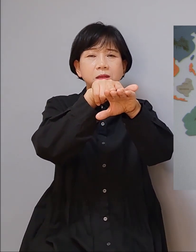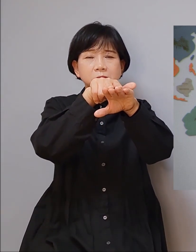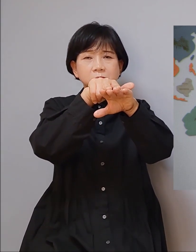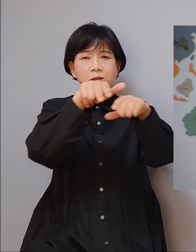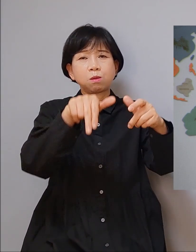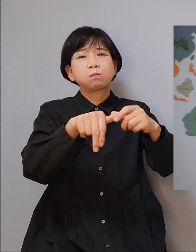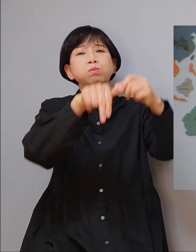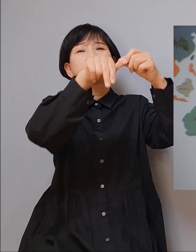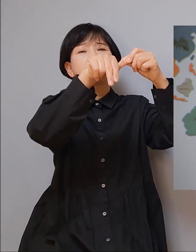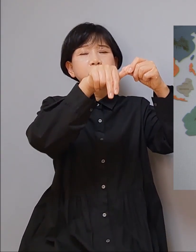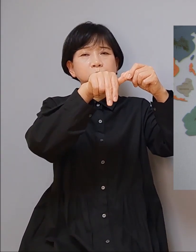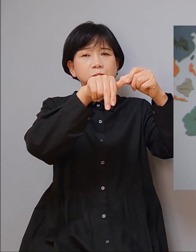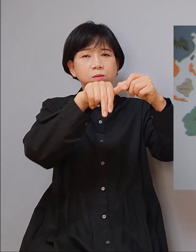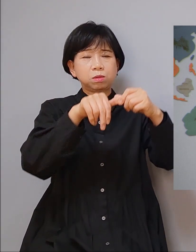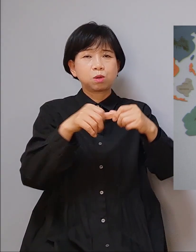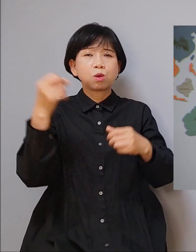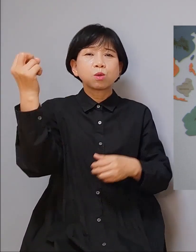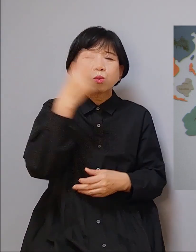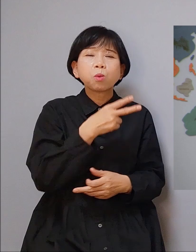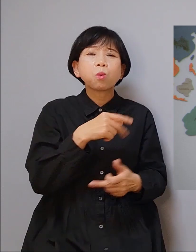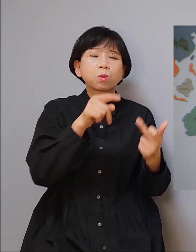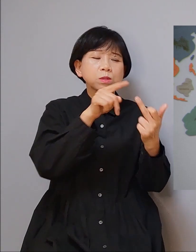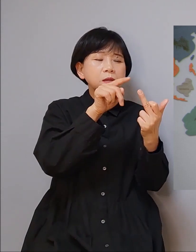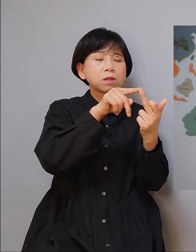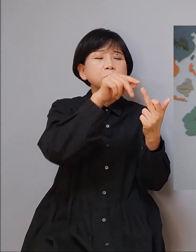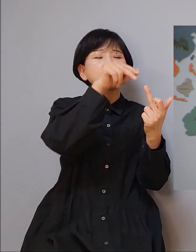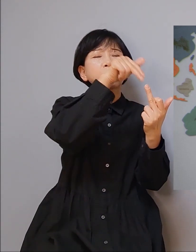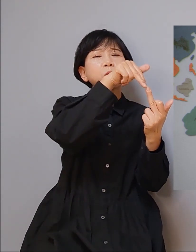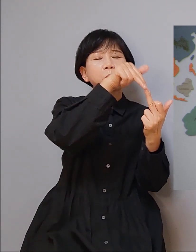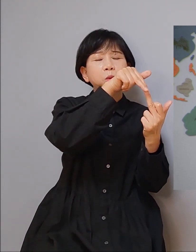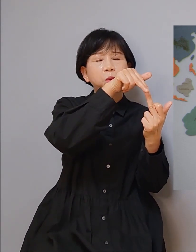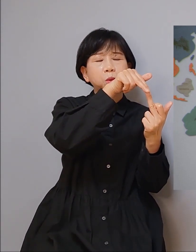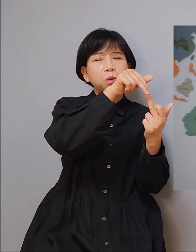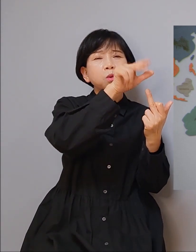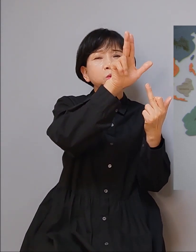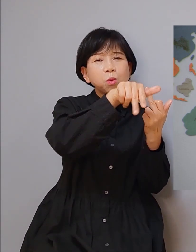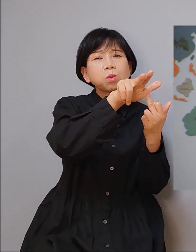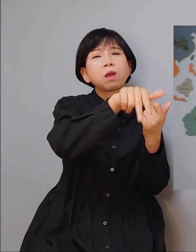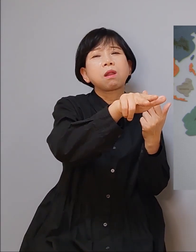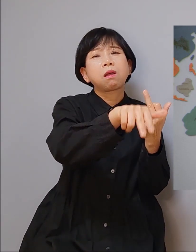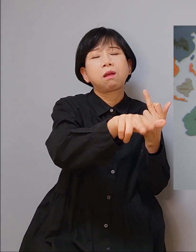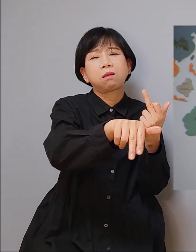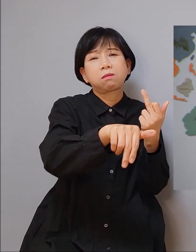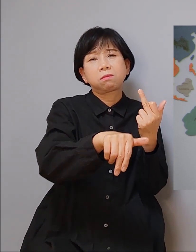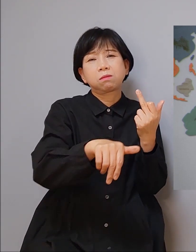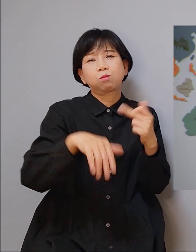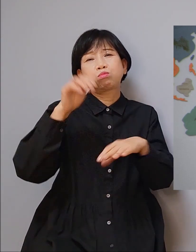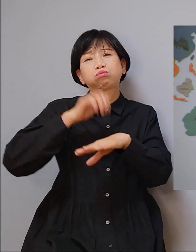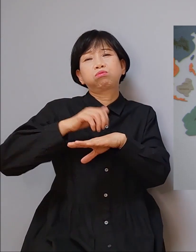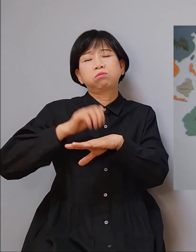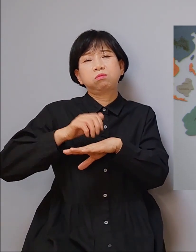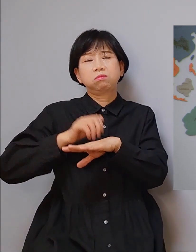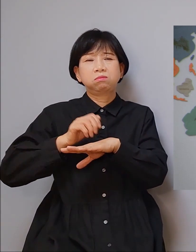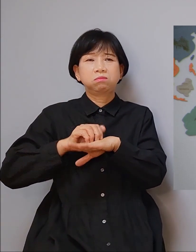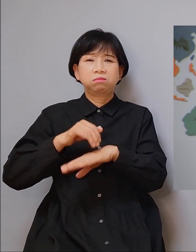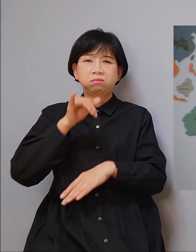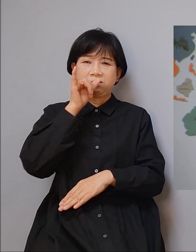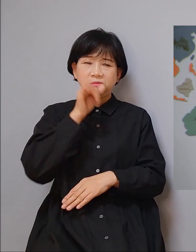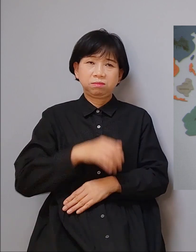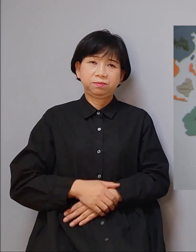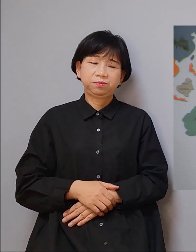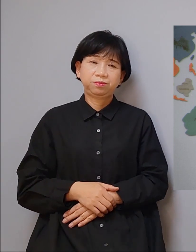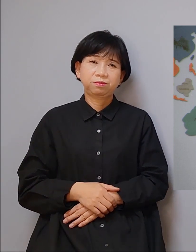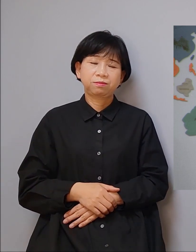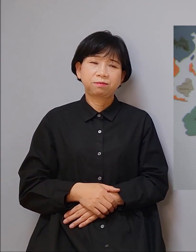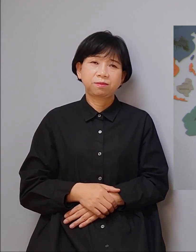때까지 새끼를 다시 위로 올려 놓는 거죠. 어떠십니까? 요즘